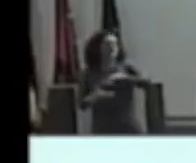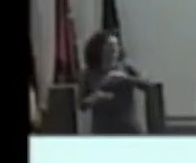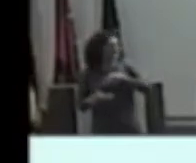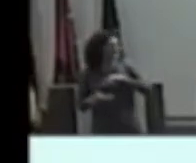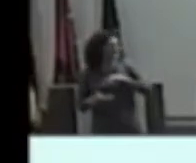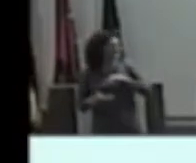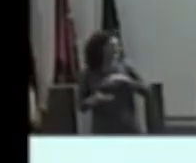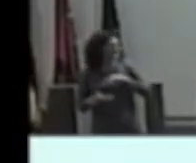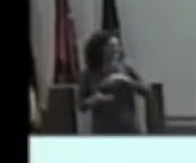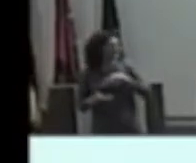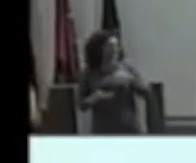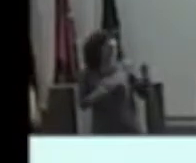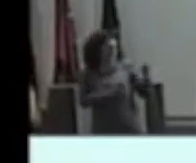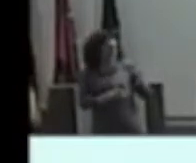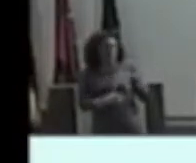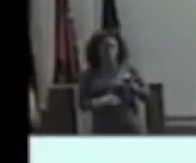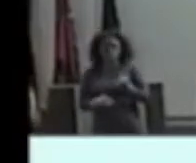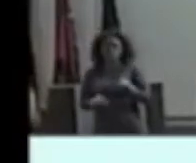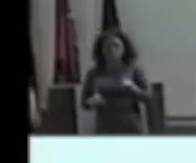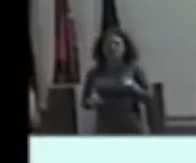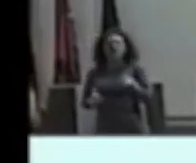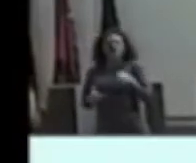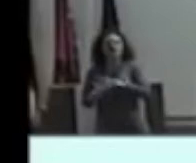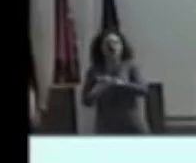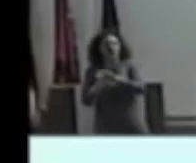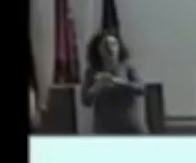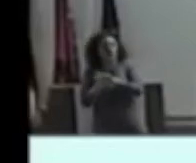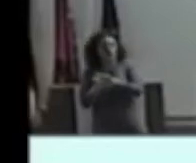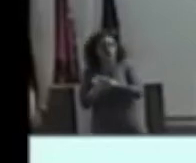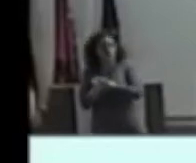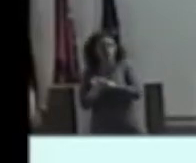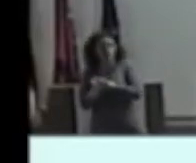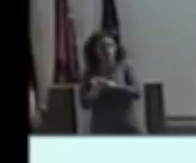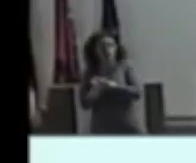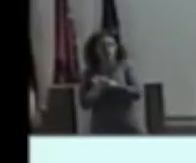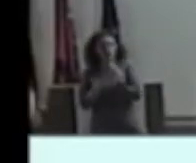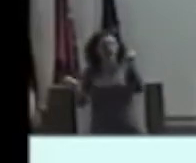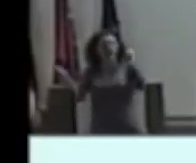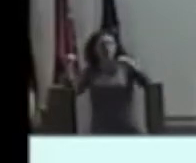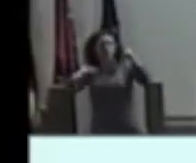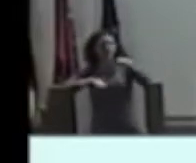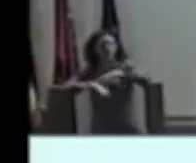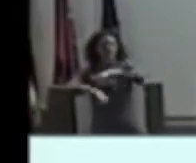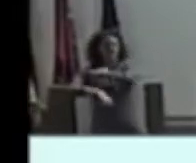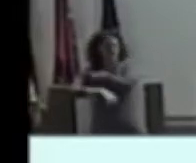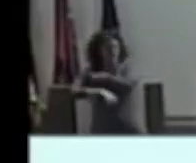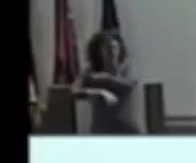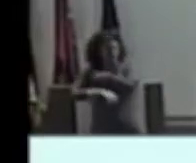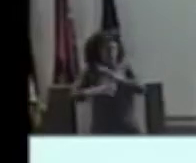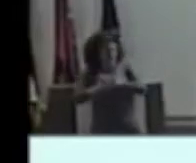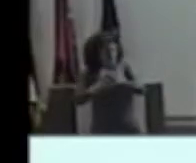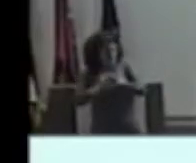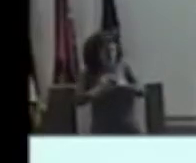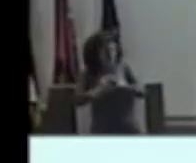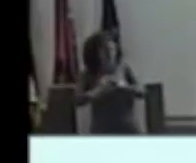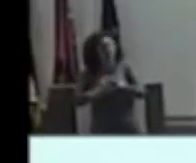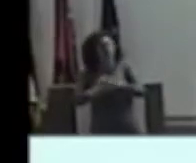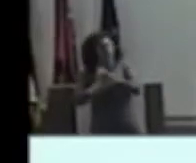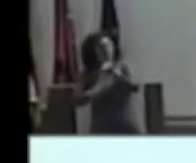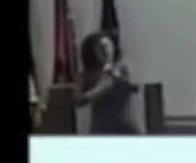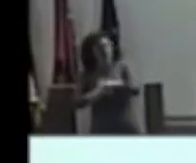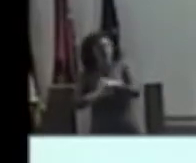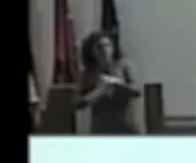estás... estábamos hablando de sobreactuación, has hablado, también has hablado